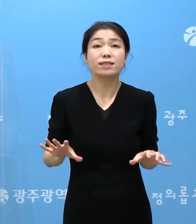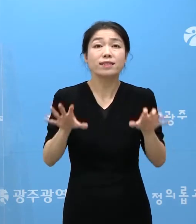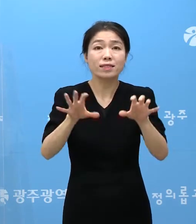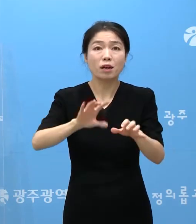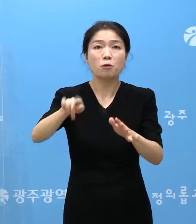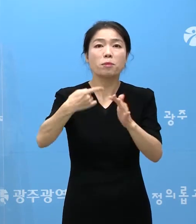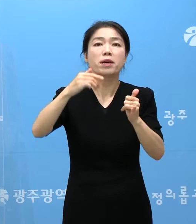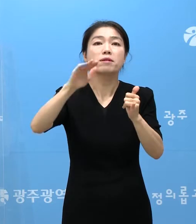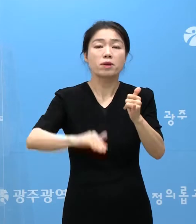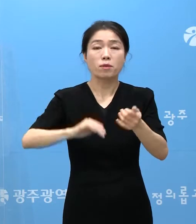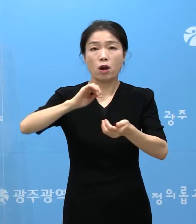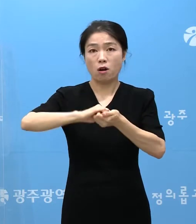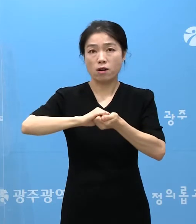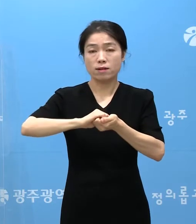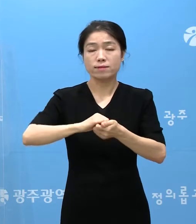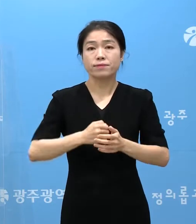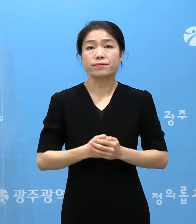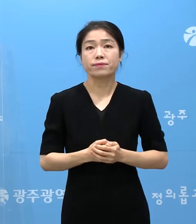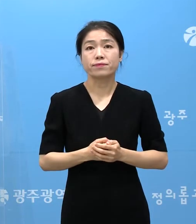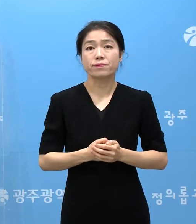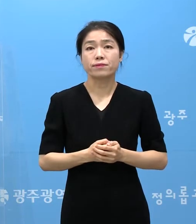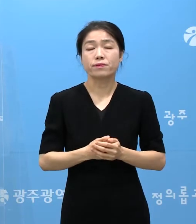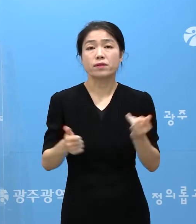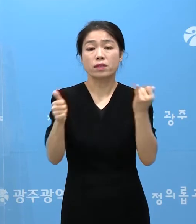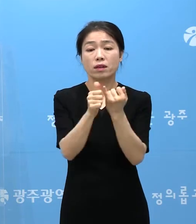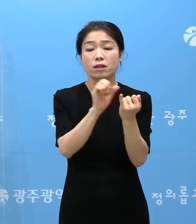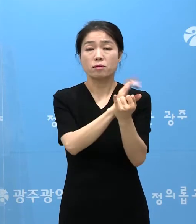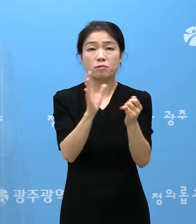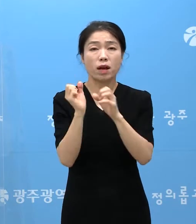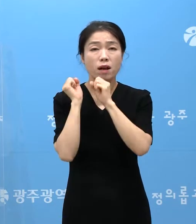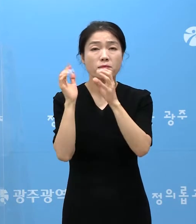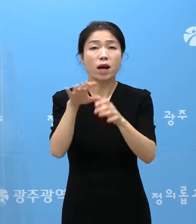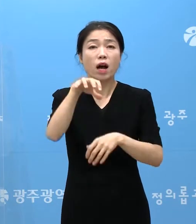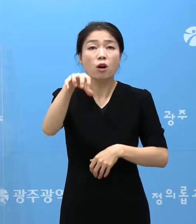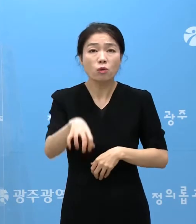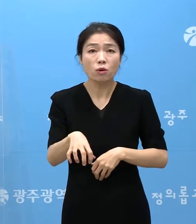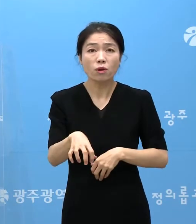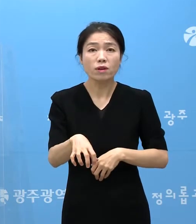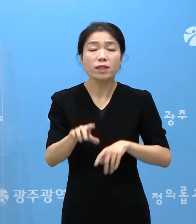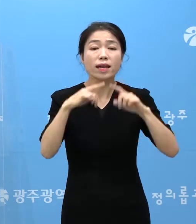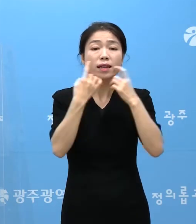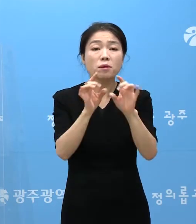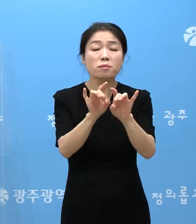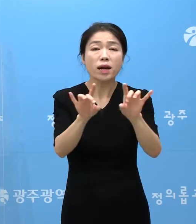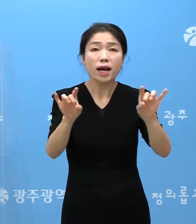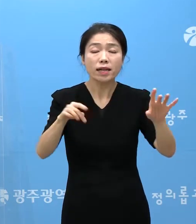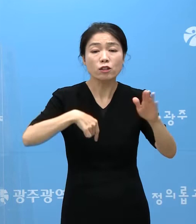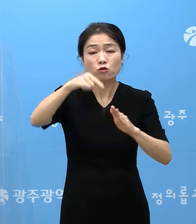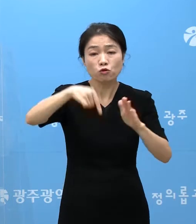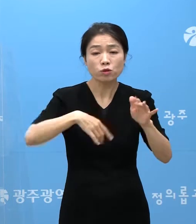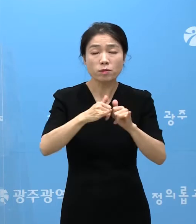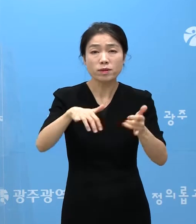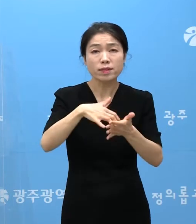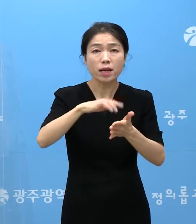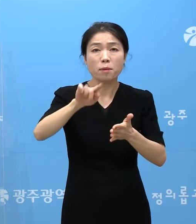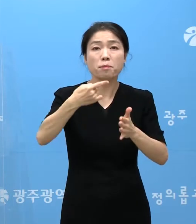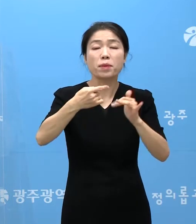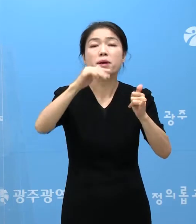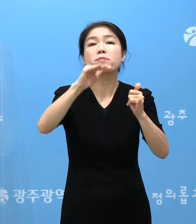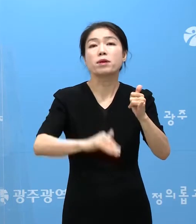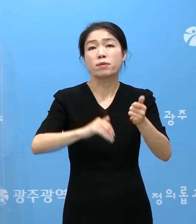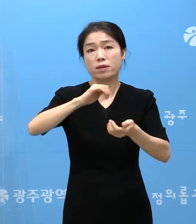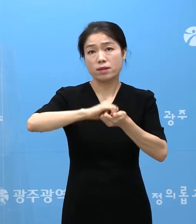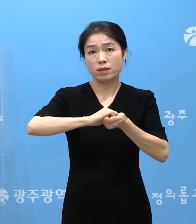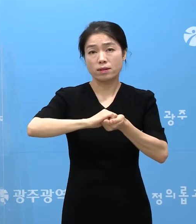집회는 100인 미만까지만 허용합니다. 결혼식장과 장례식장도 개별 식장별 출입 인원이 100인